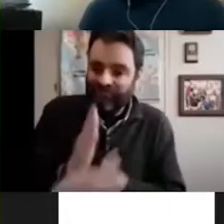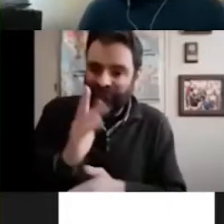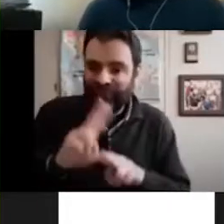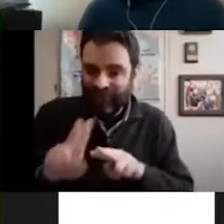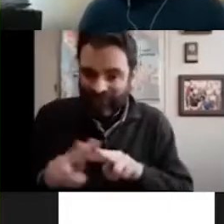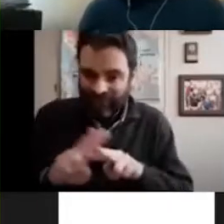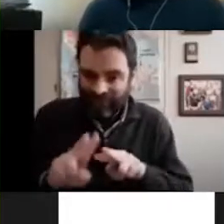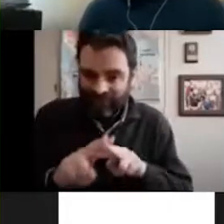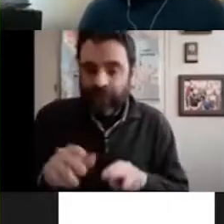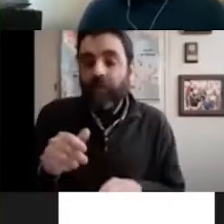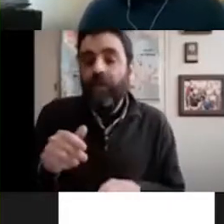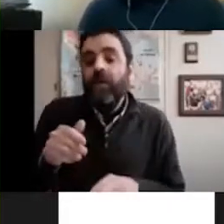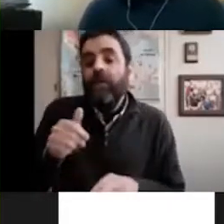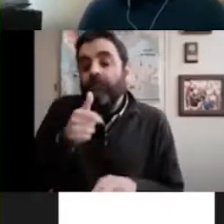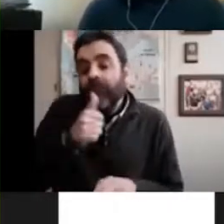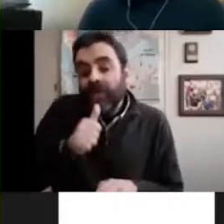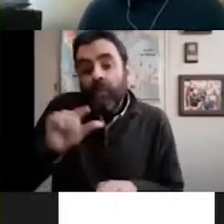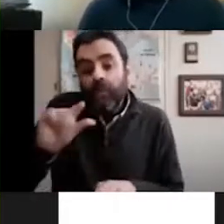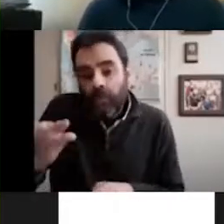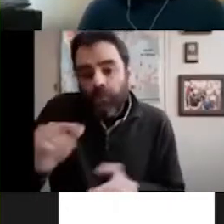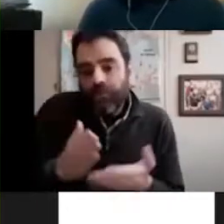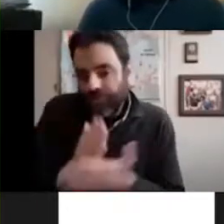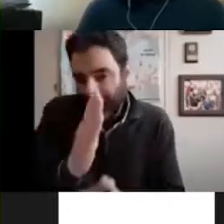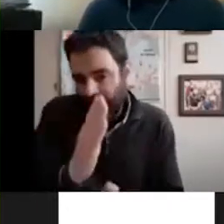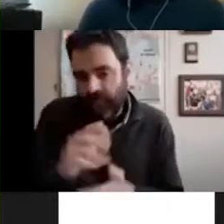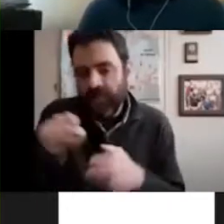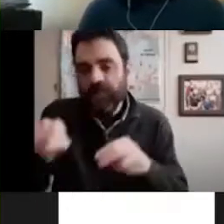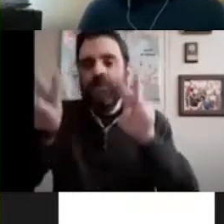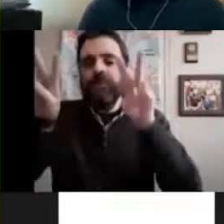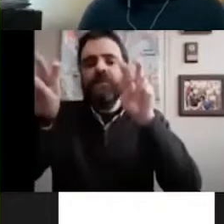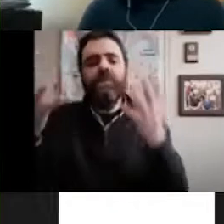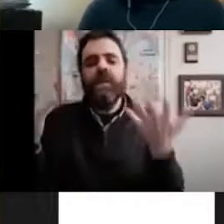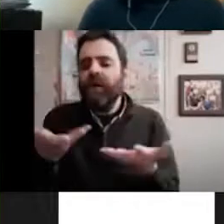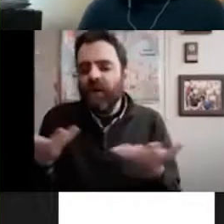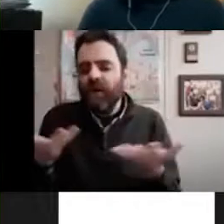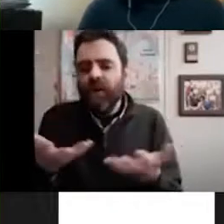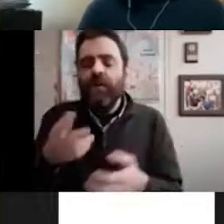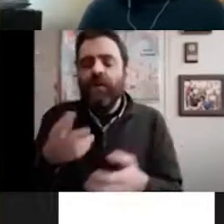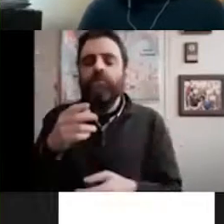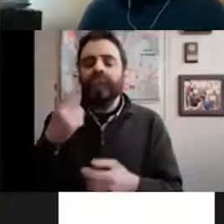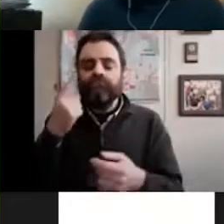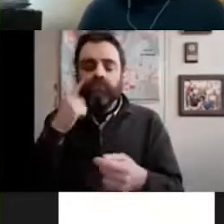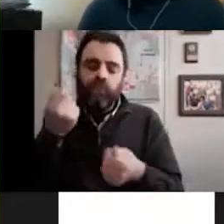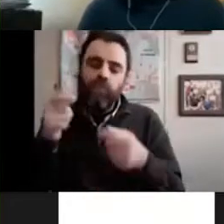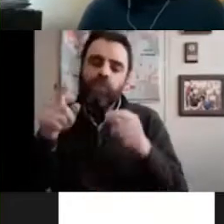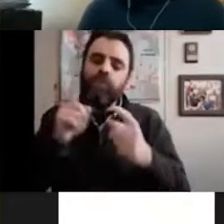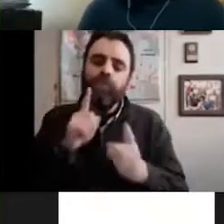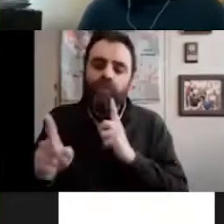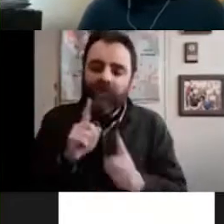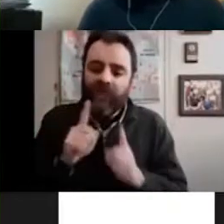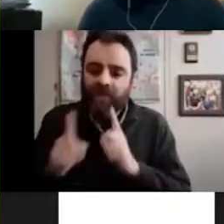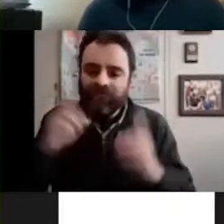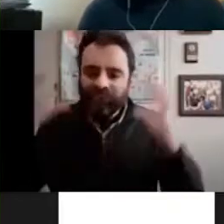cerrado. Ahora se está arreglando, dice, y falta un poquitito para que vuelva a comenzar. ¿Para qué?